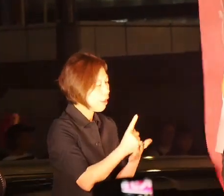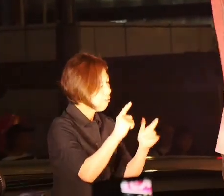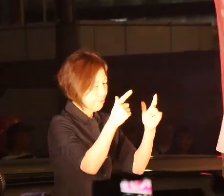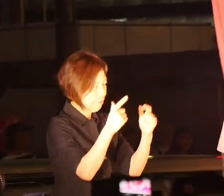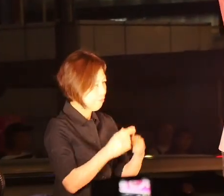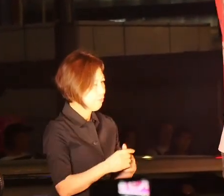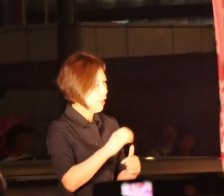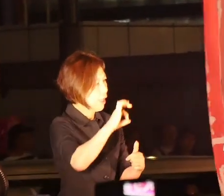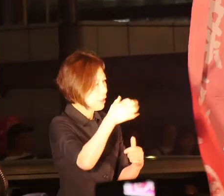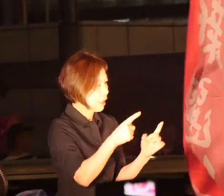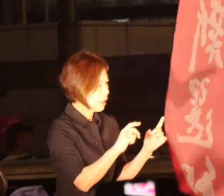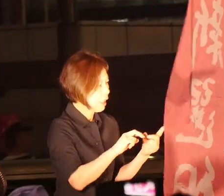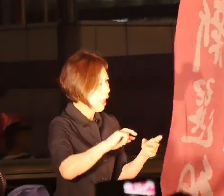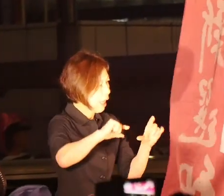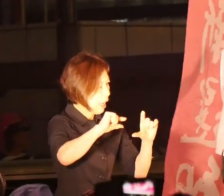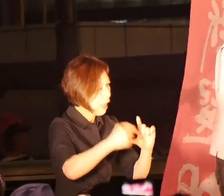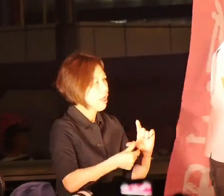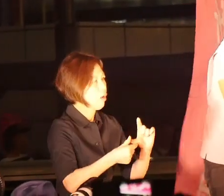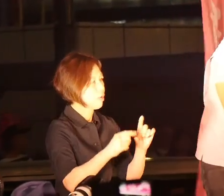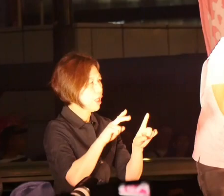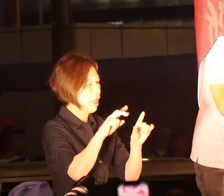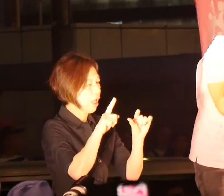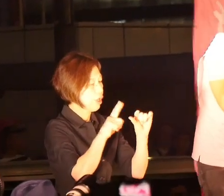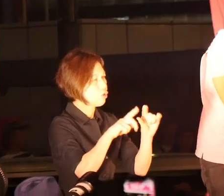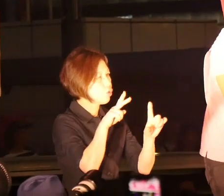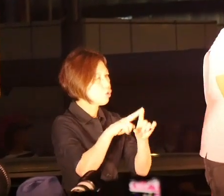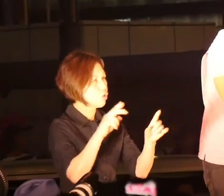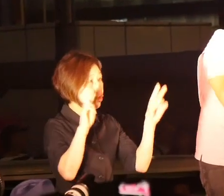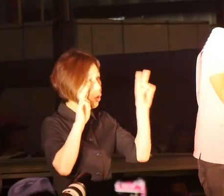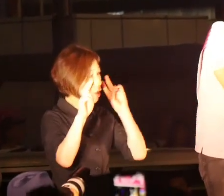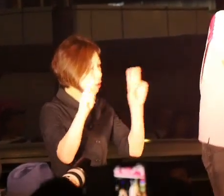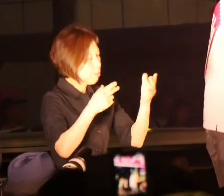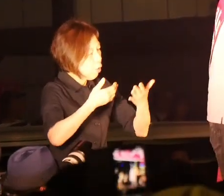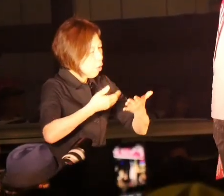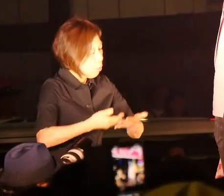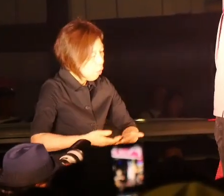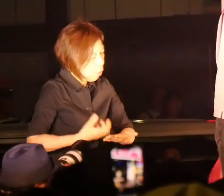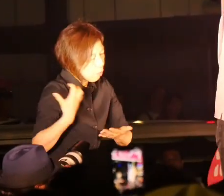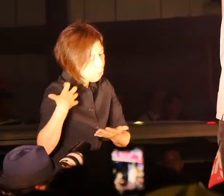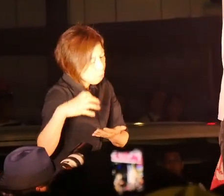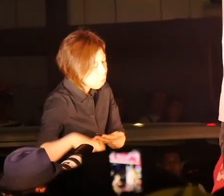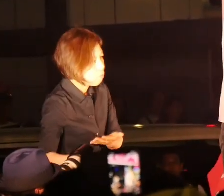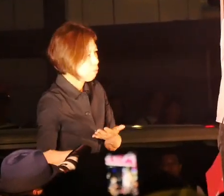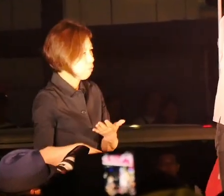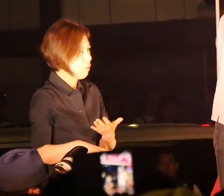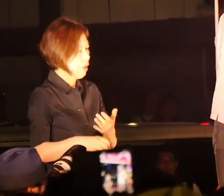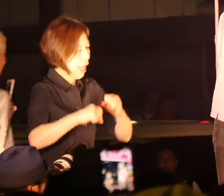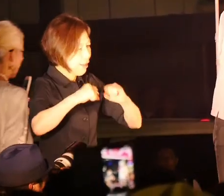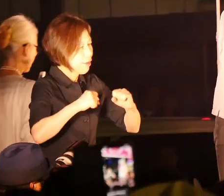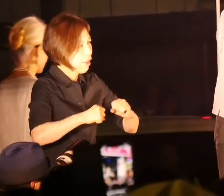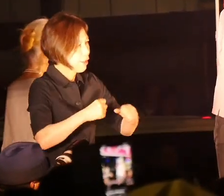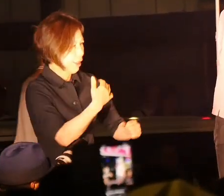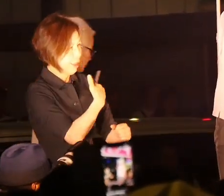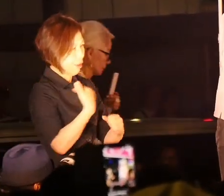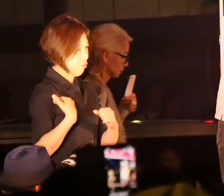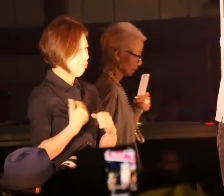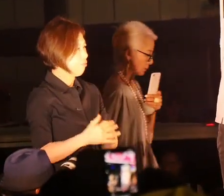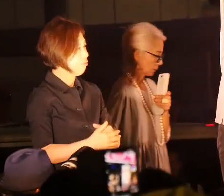税制改革によって中小企業も重荷がなくなる。中小企業、零細企業、元気になるじゃない